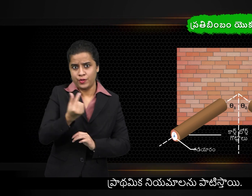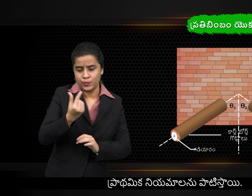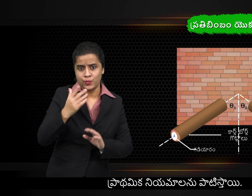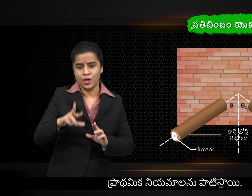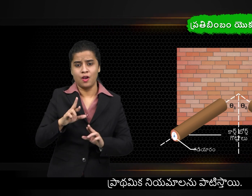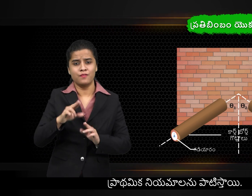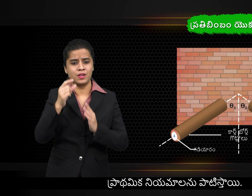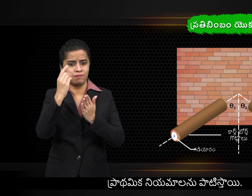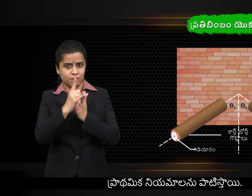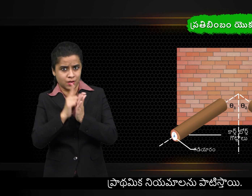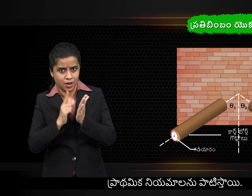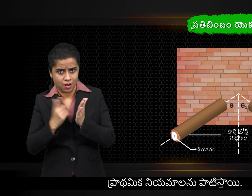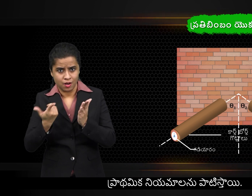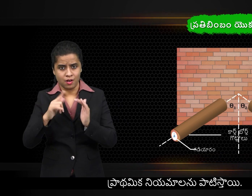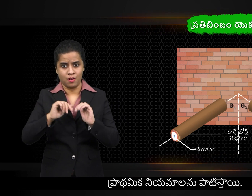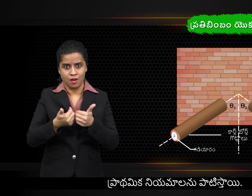పాటిస్తాయి.